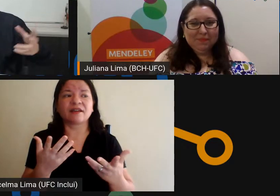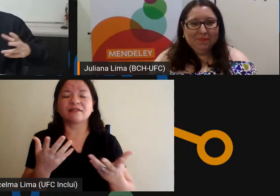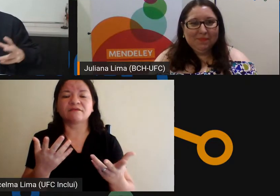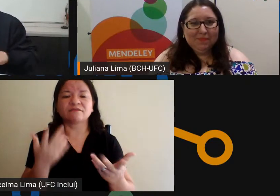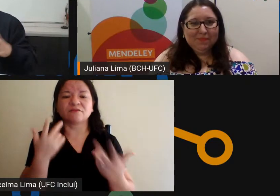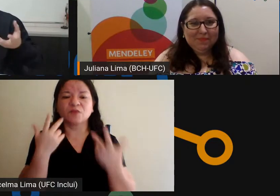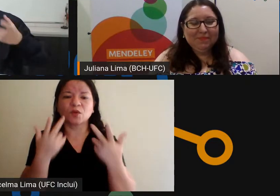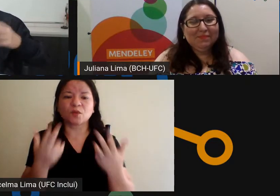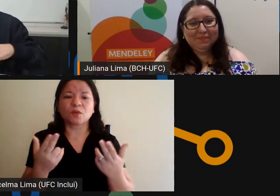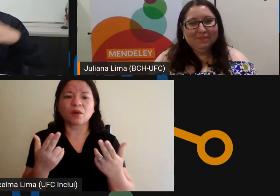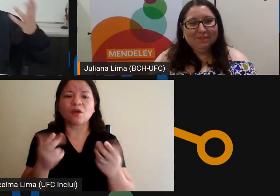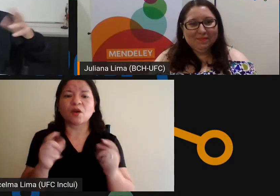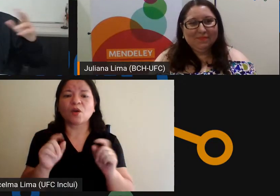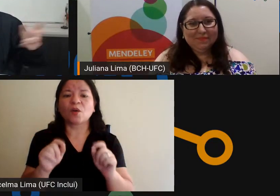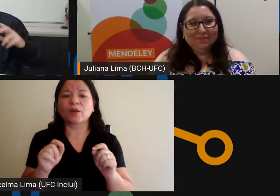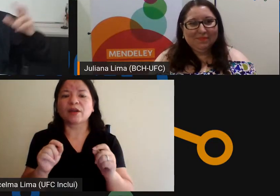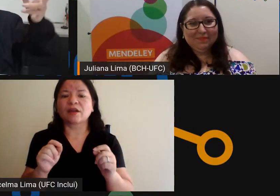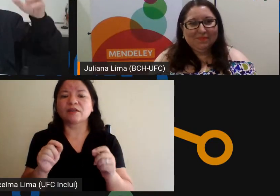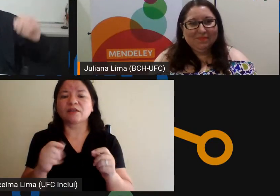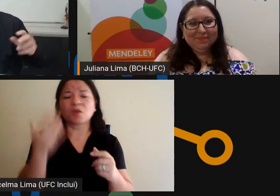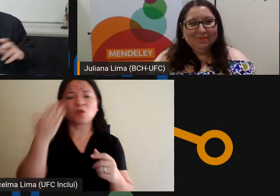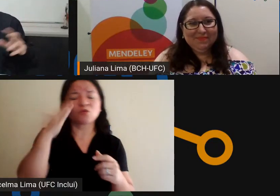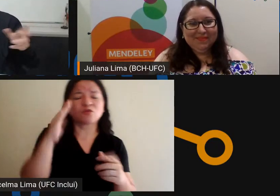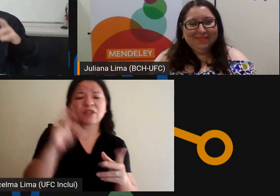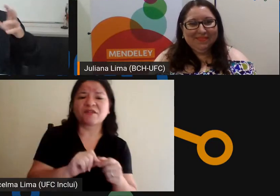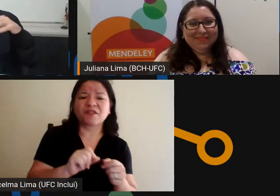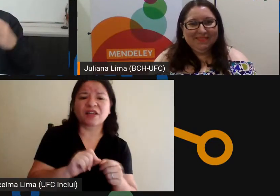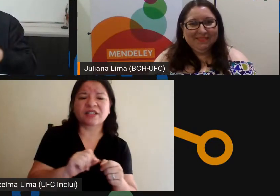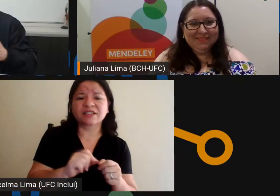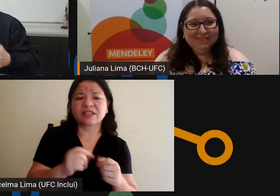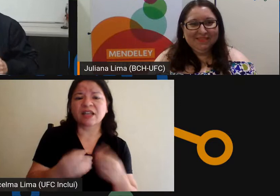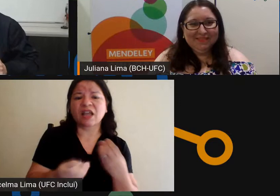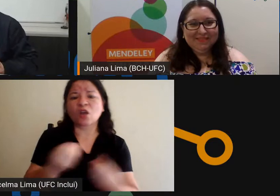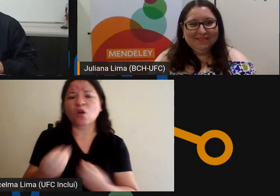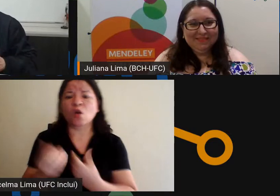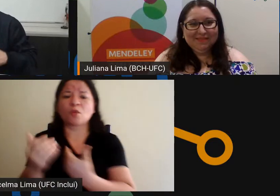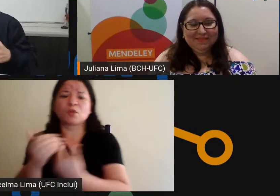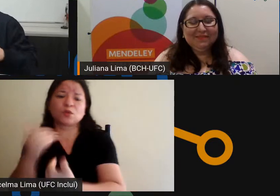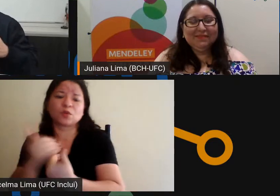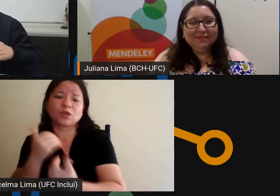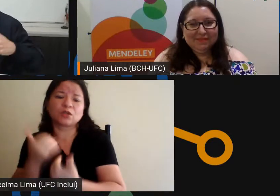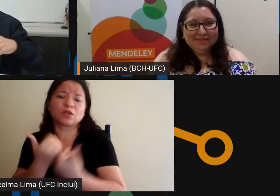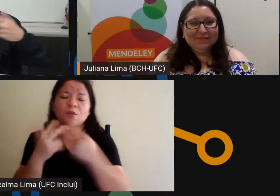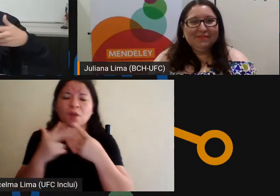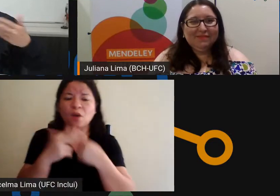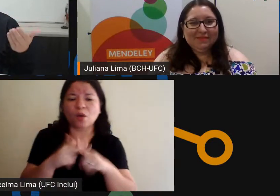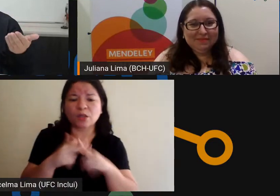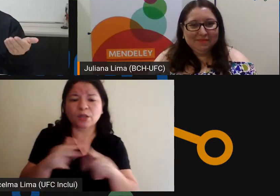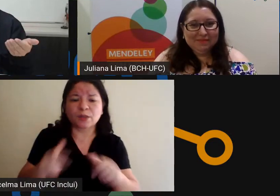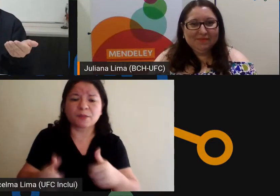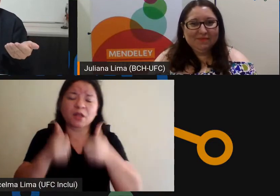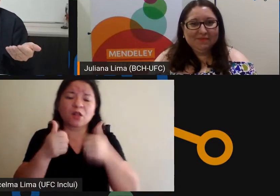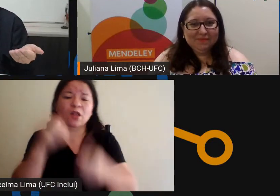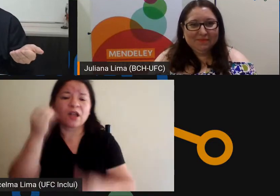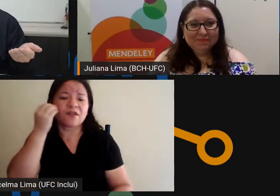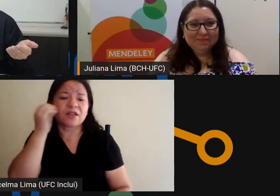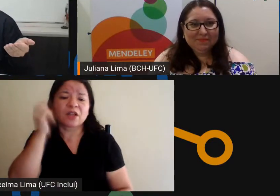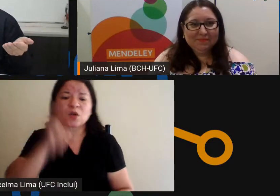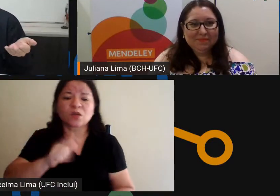É o que que é? Eu não sei fazer direito, eu ponho lá, quem sabe recebe sugestão para eu corrigir e melhorar e ver se eu consigo uma